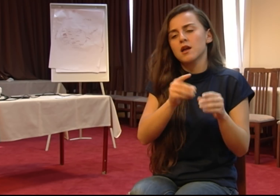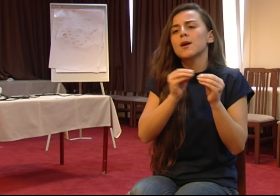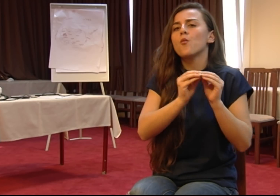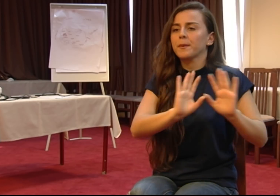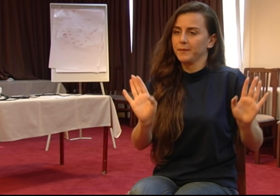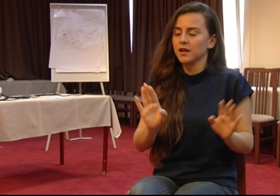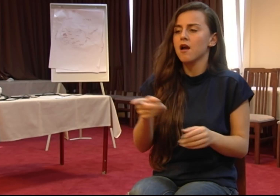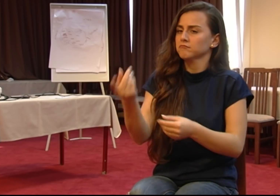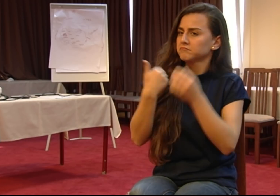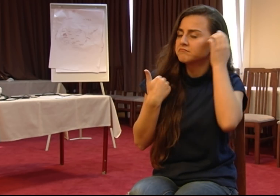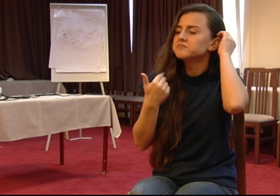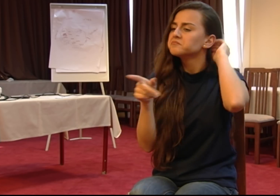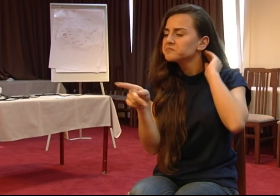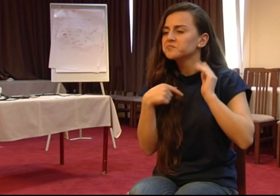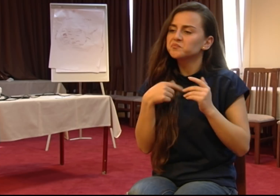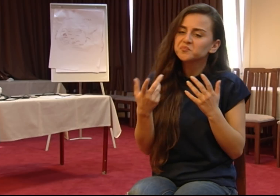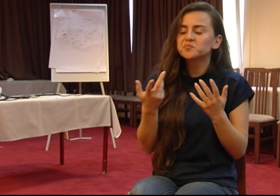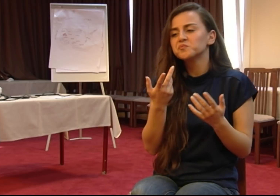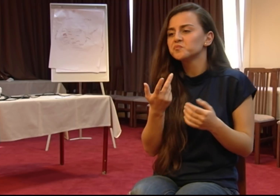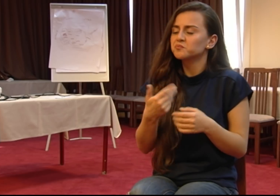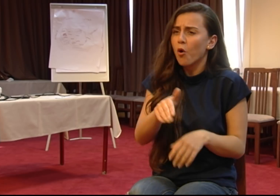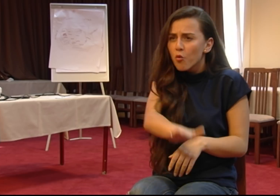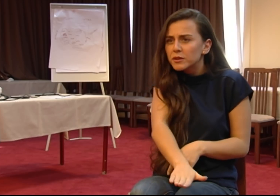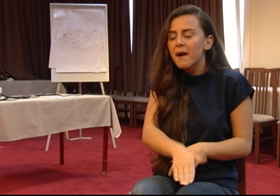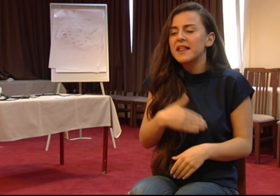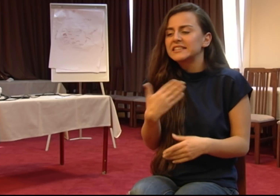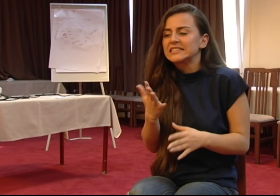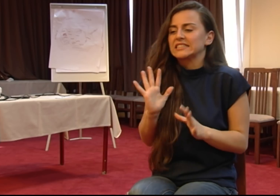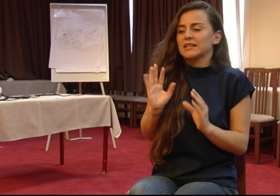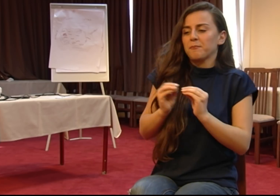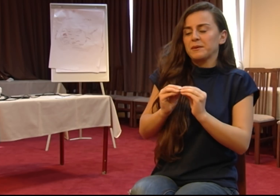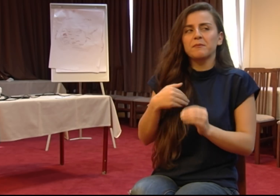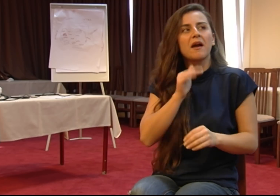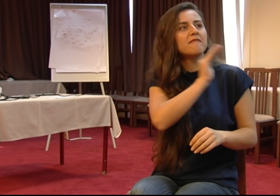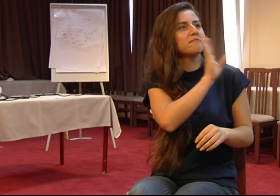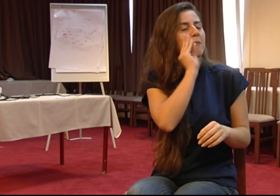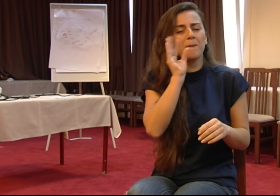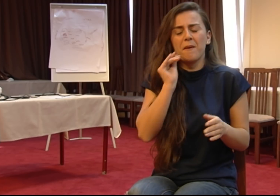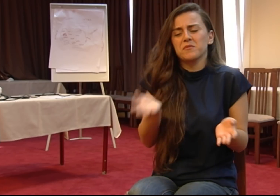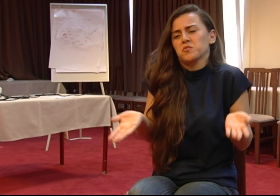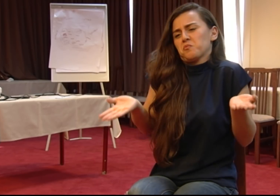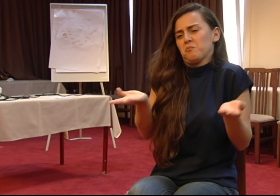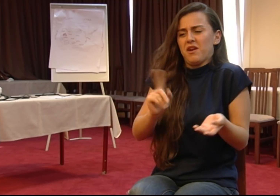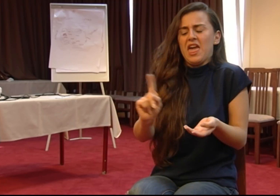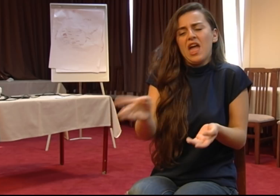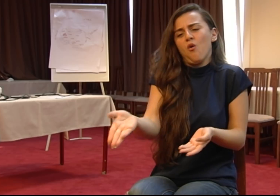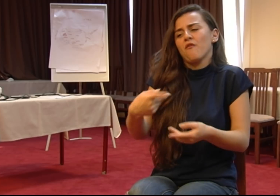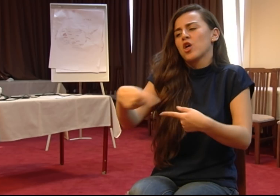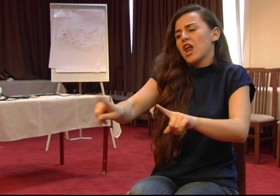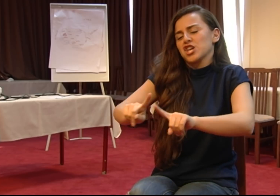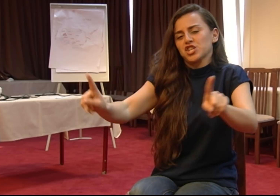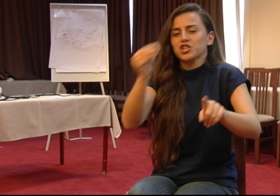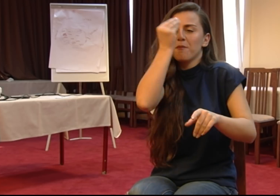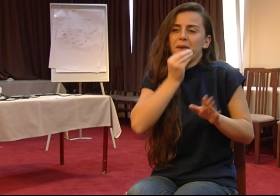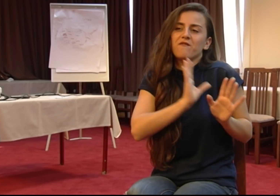сеќавам еднаш кога се вратив дома и раскажував на мајка ми за тоа. Но мајка ми одма се огради и ми рече: «Па тоа не е така